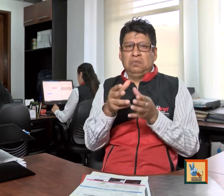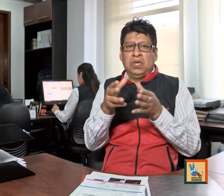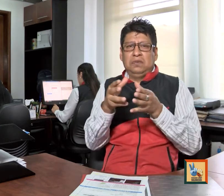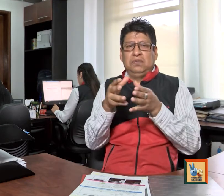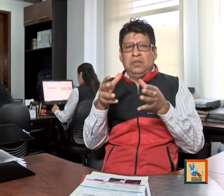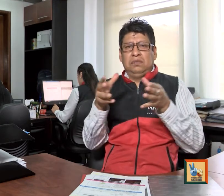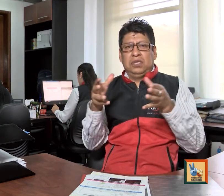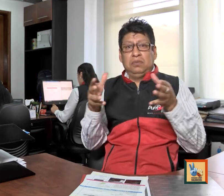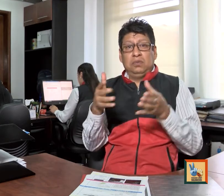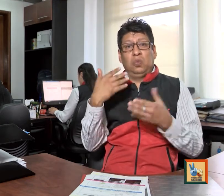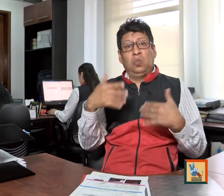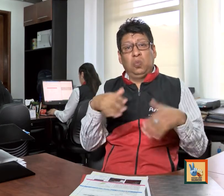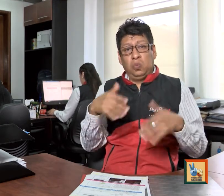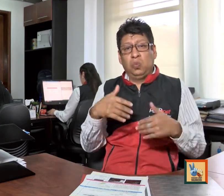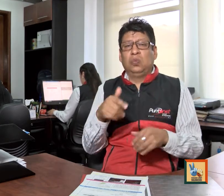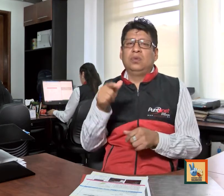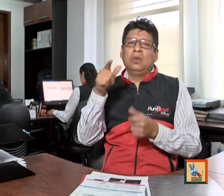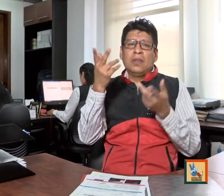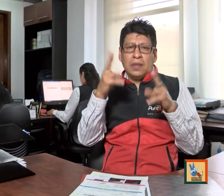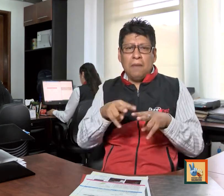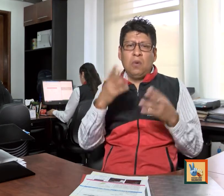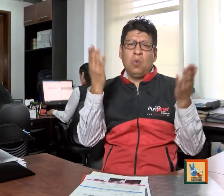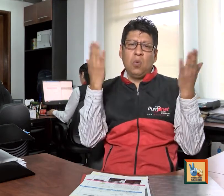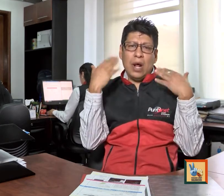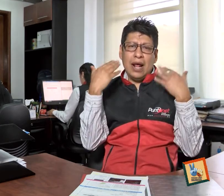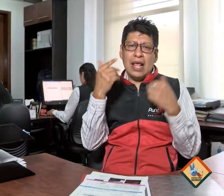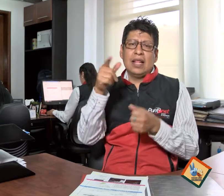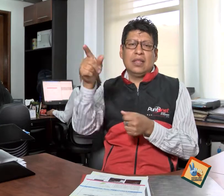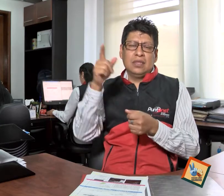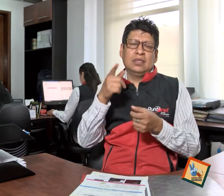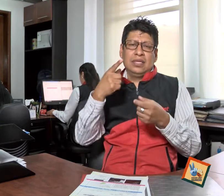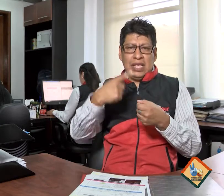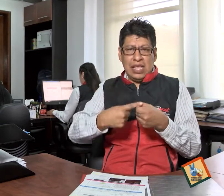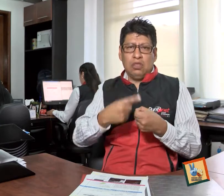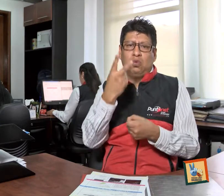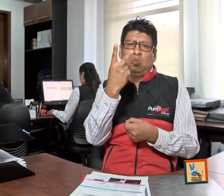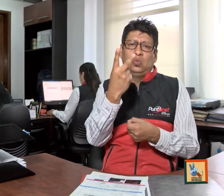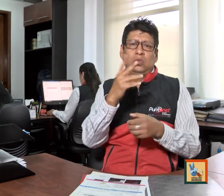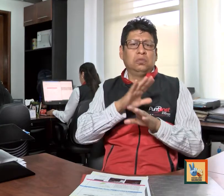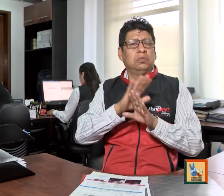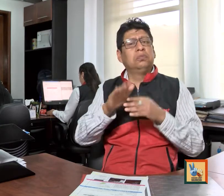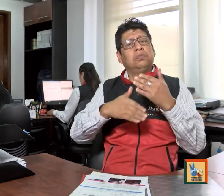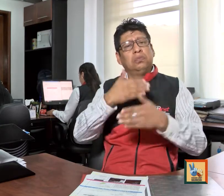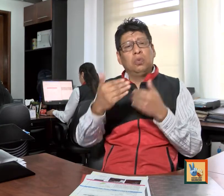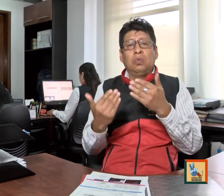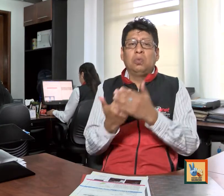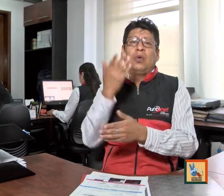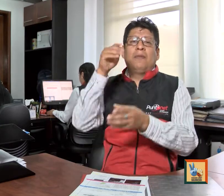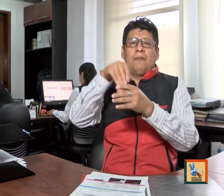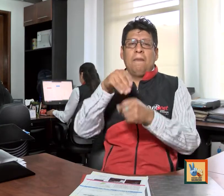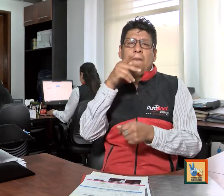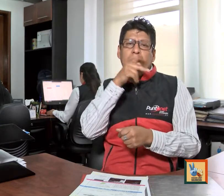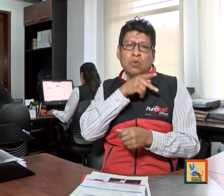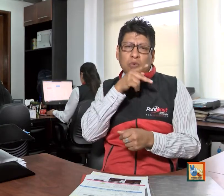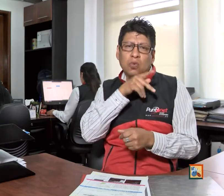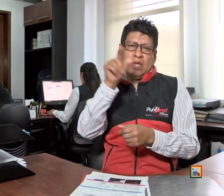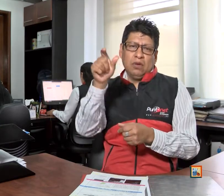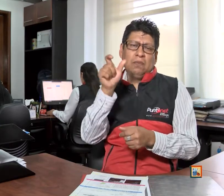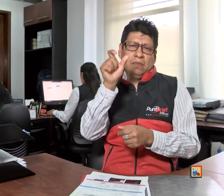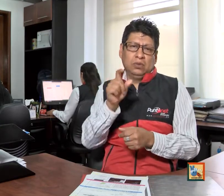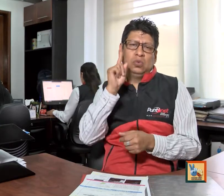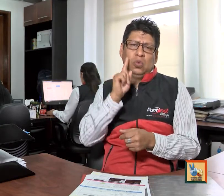él gracias a él empezamos a trabajar en el estrés no solo yo